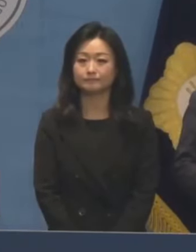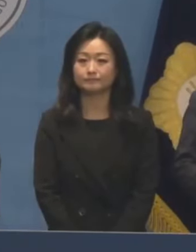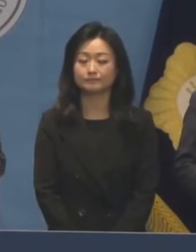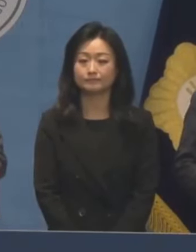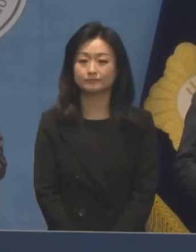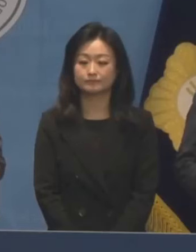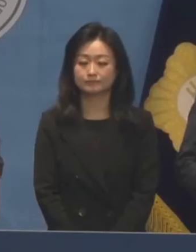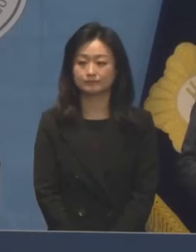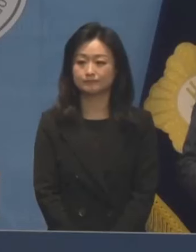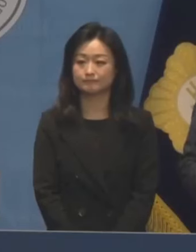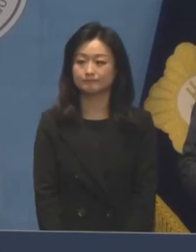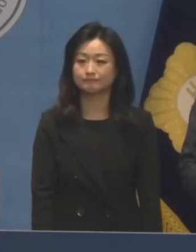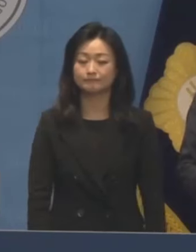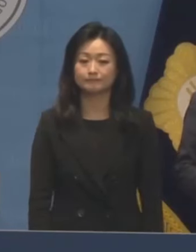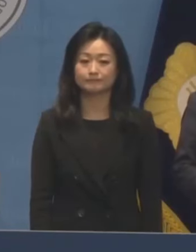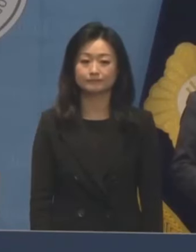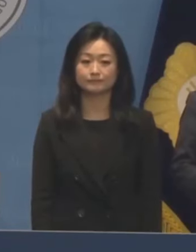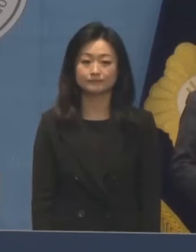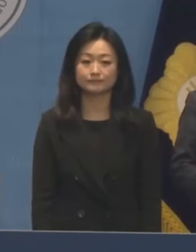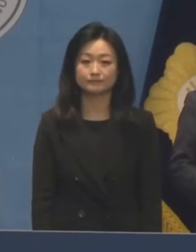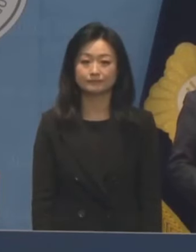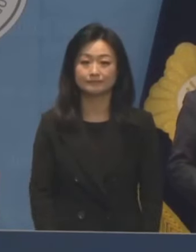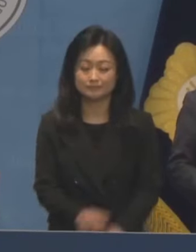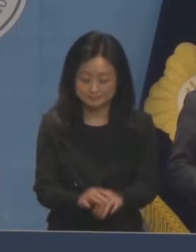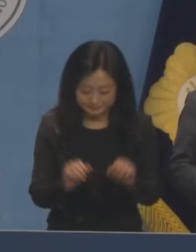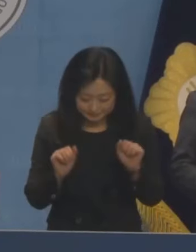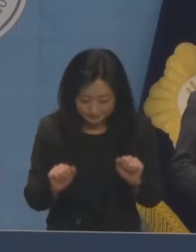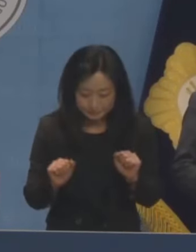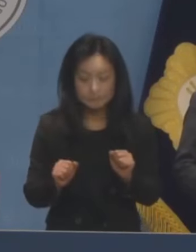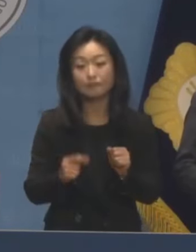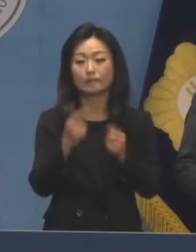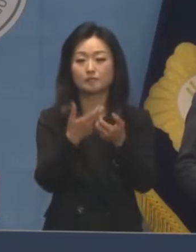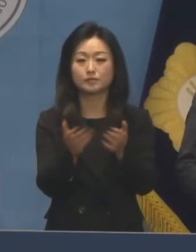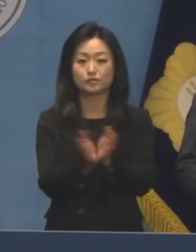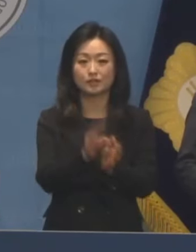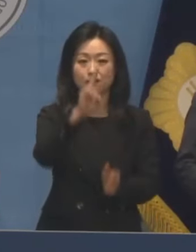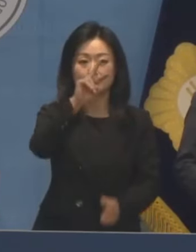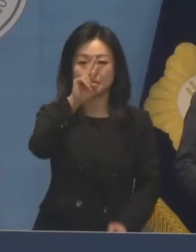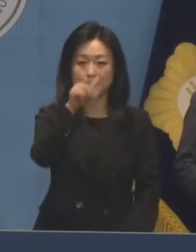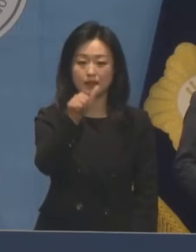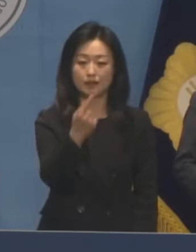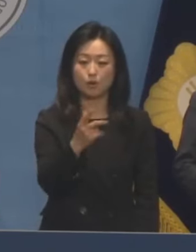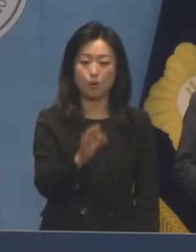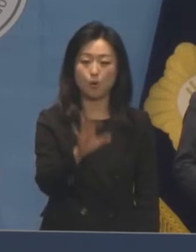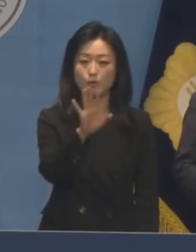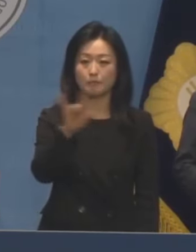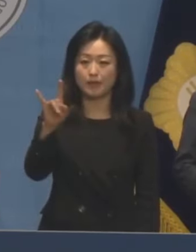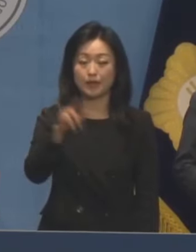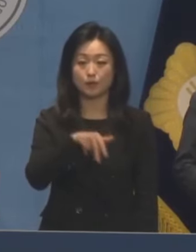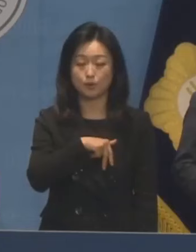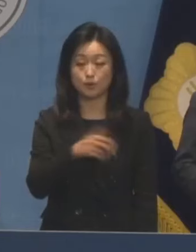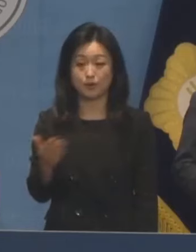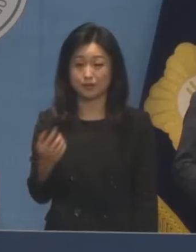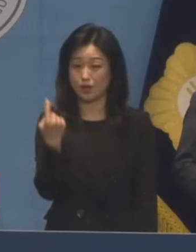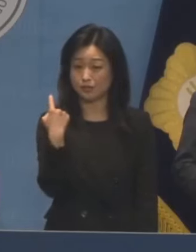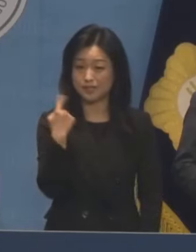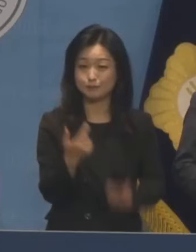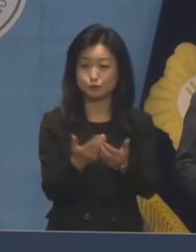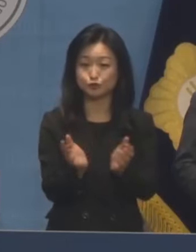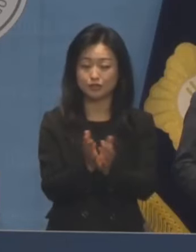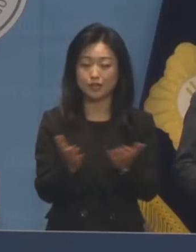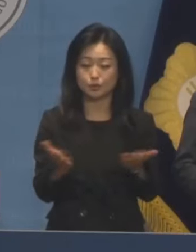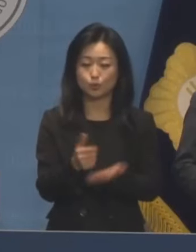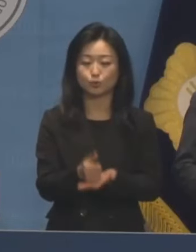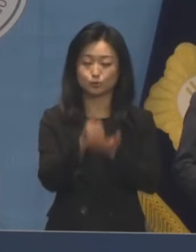네 하겠습니다 예네 안녕하십니까 더불어민주당 박홍배 의원입니다 어제 저희 불로 민주당